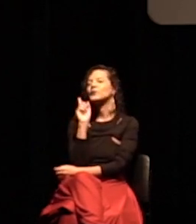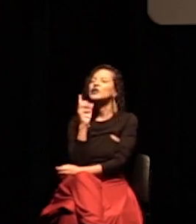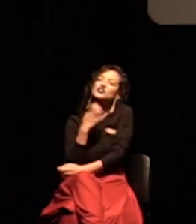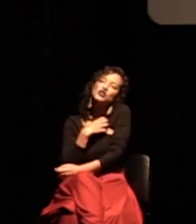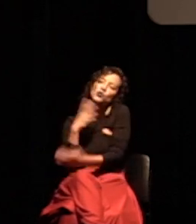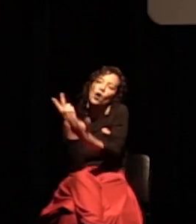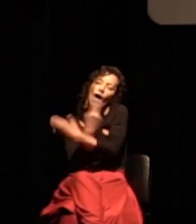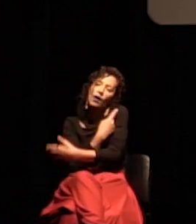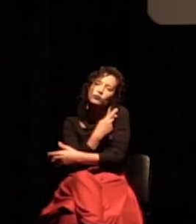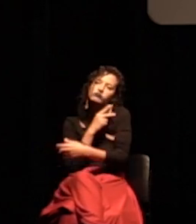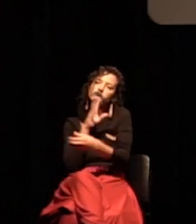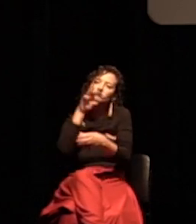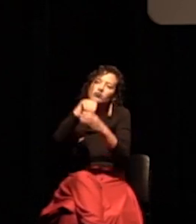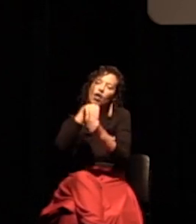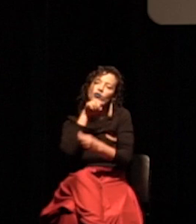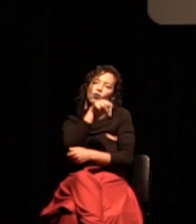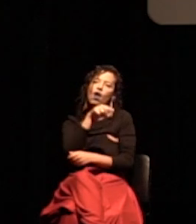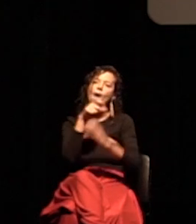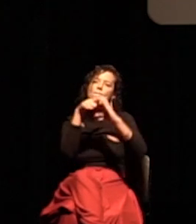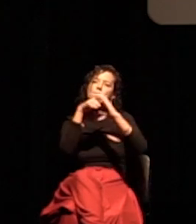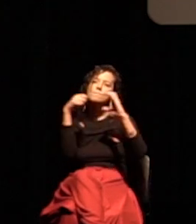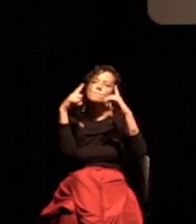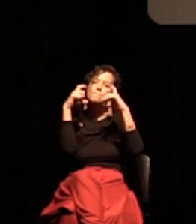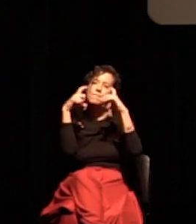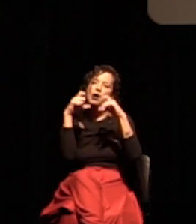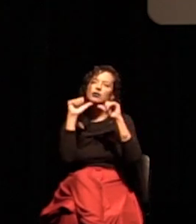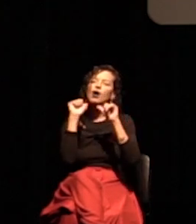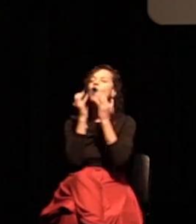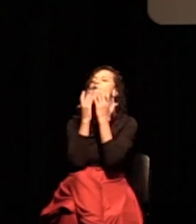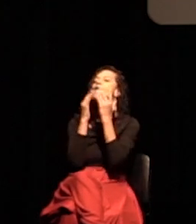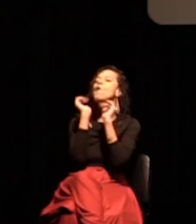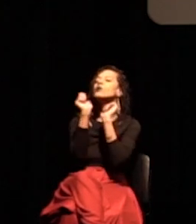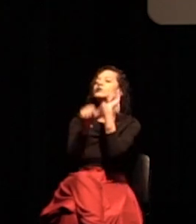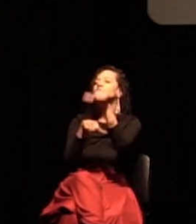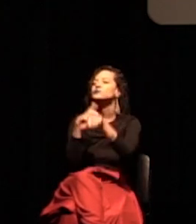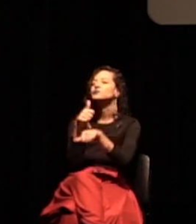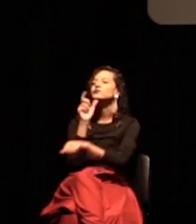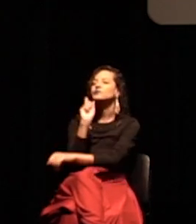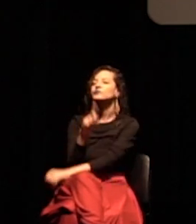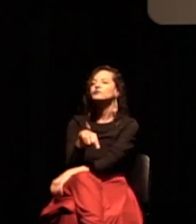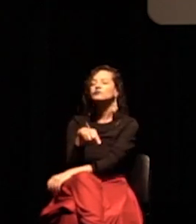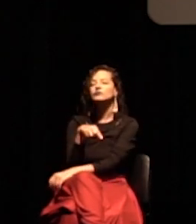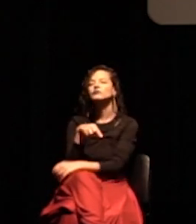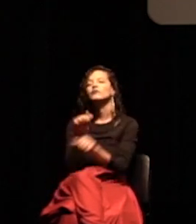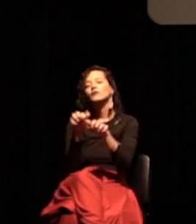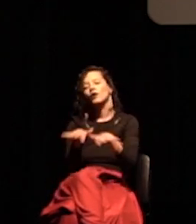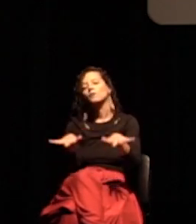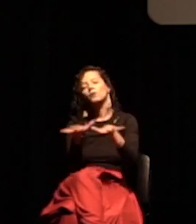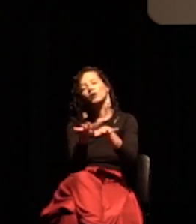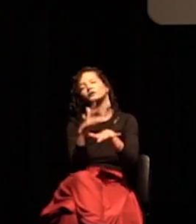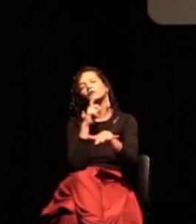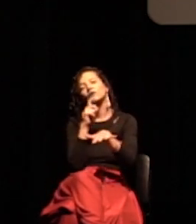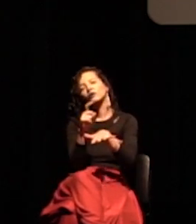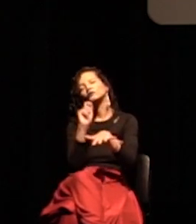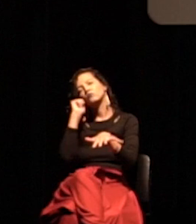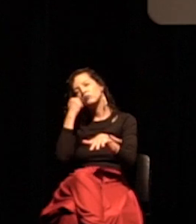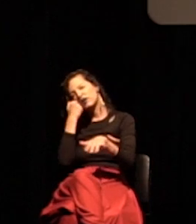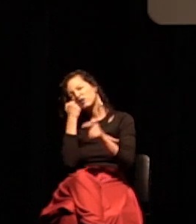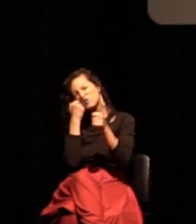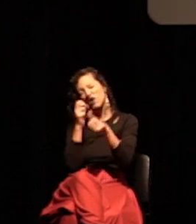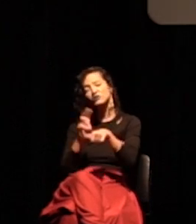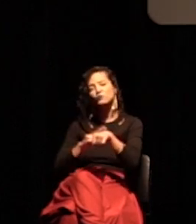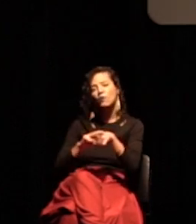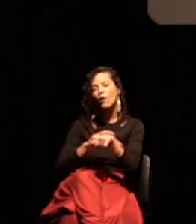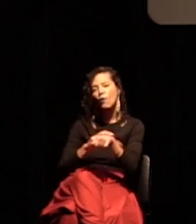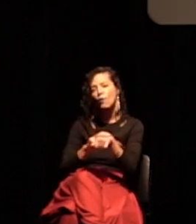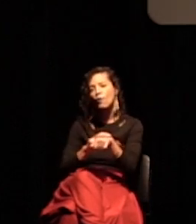dentro da máquina de filmar, que transformou as cores, o que era um tapete verde, fica um preto quase marrom e tal. Então,